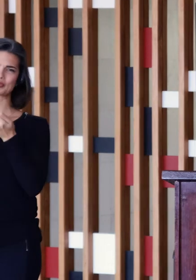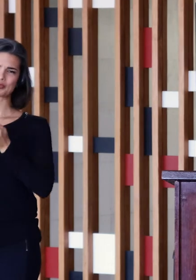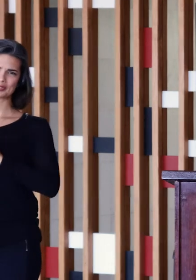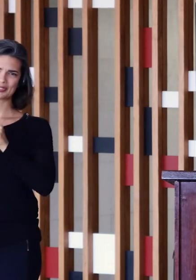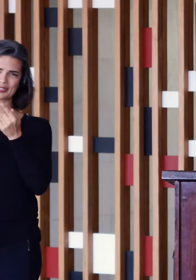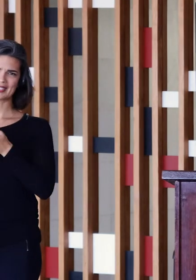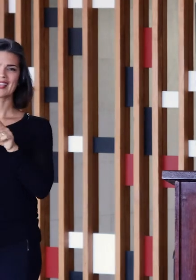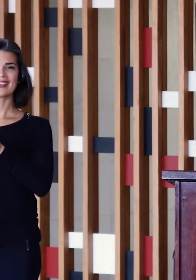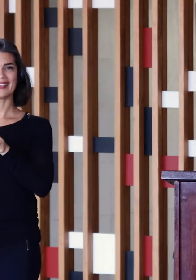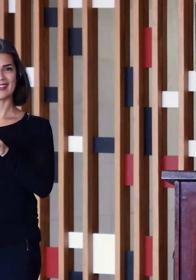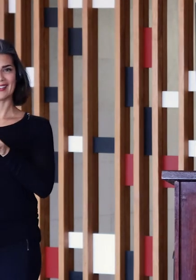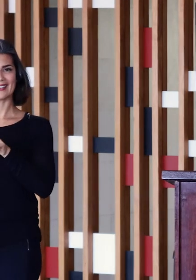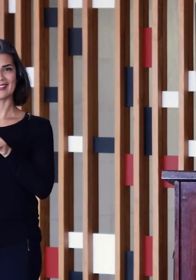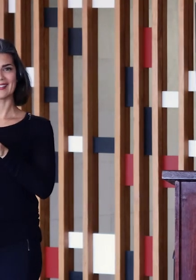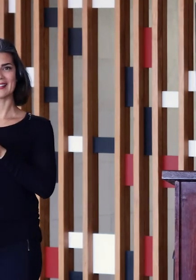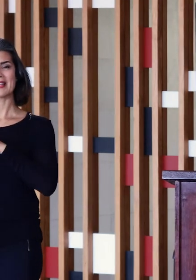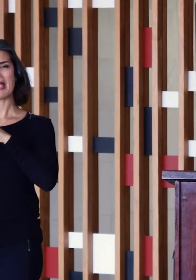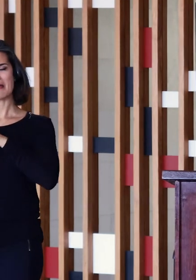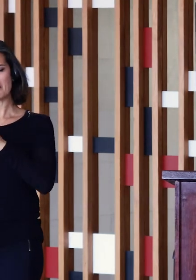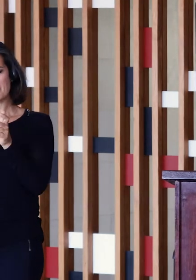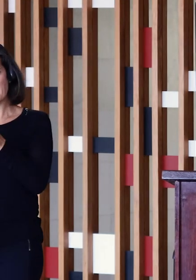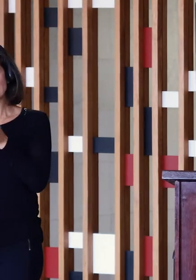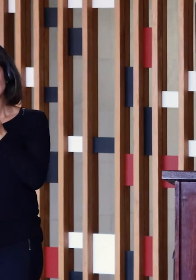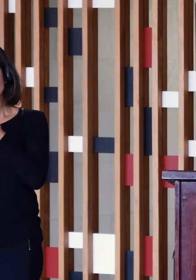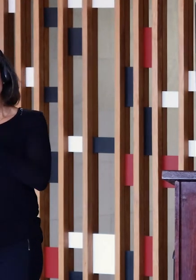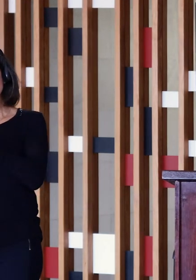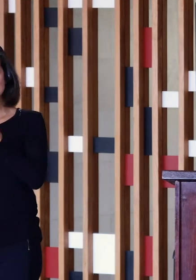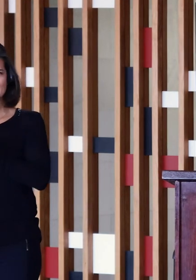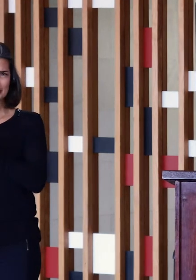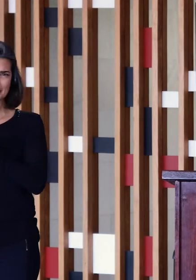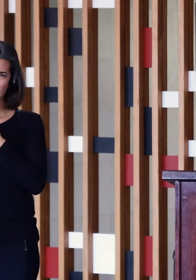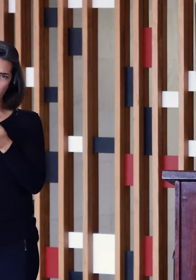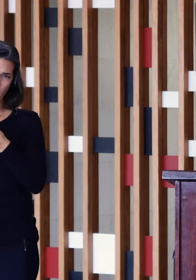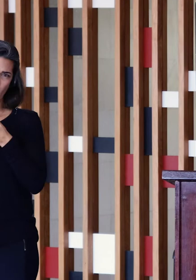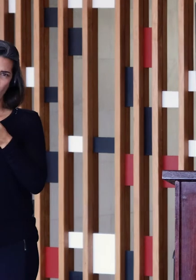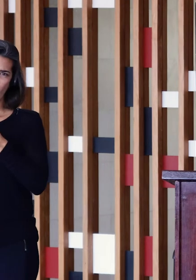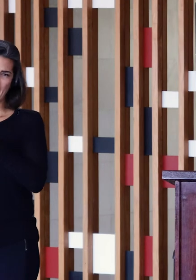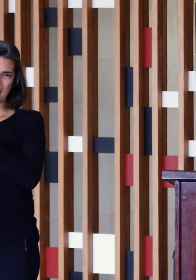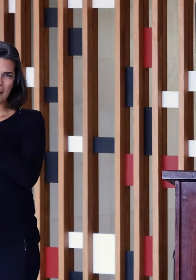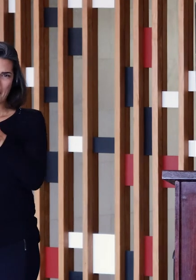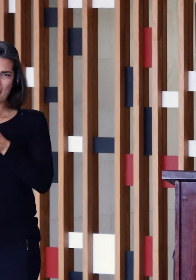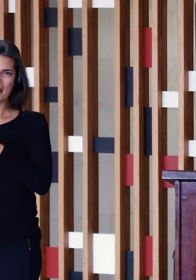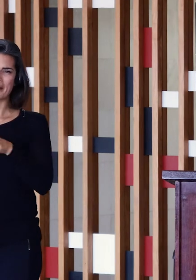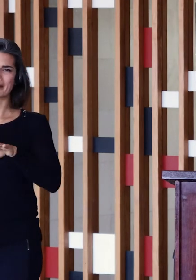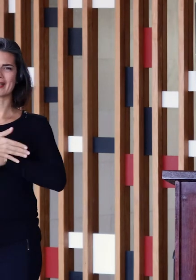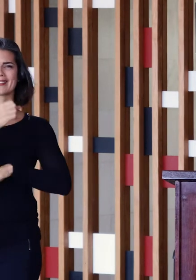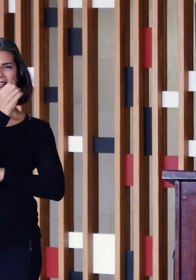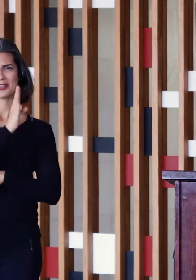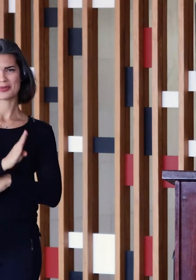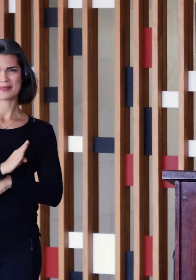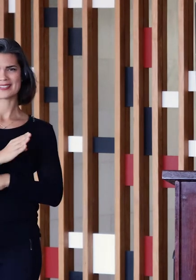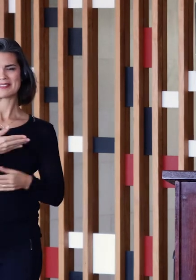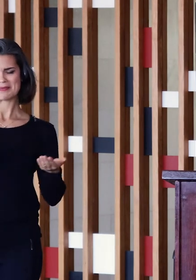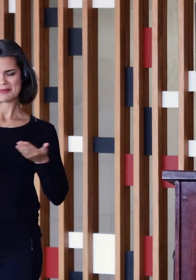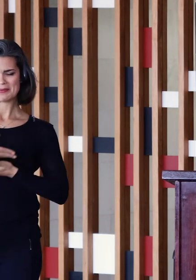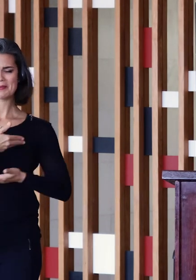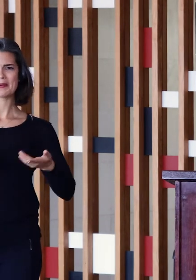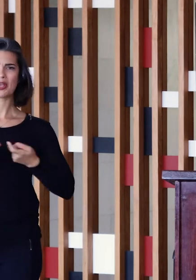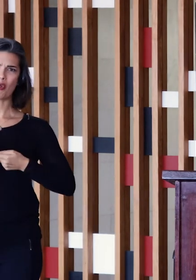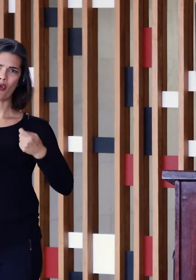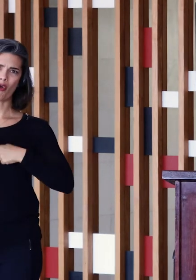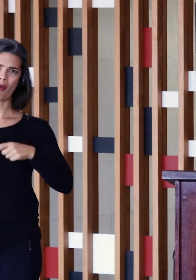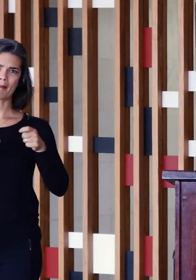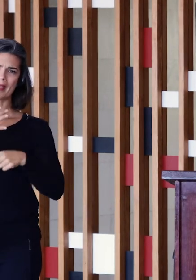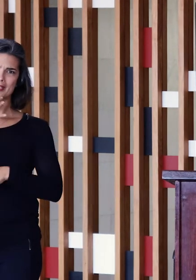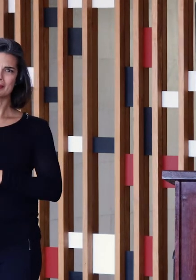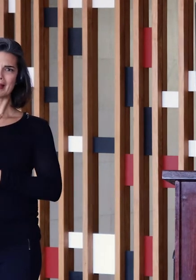pequeñas y chicas puedan estar también acá en Brasil. Y al mismo tiempo, el comercio del futuro tiene